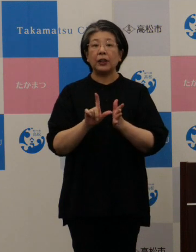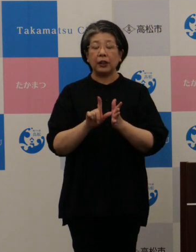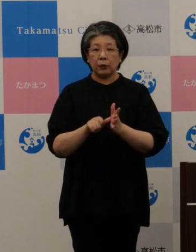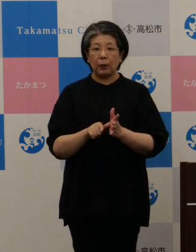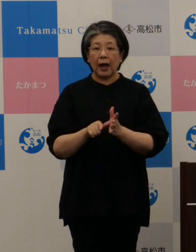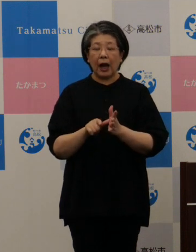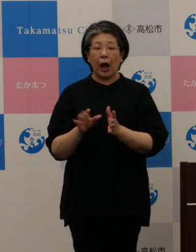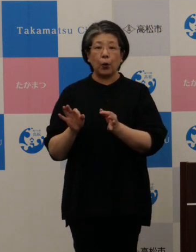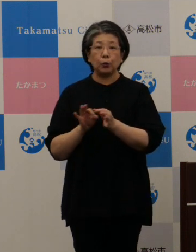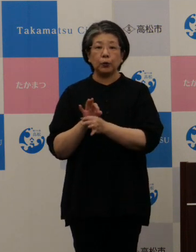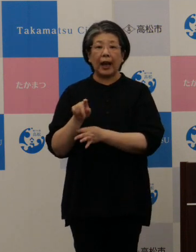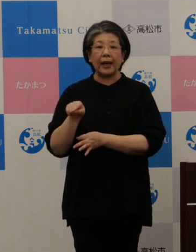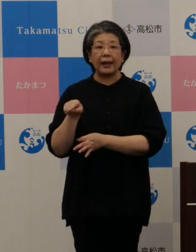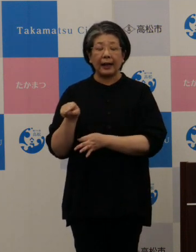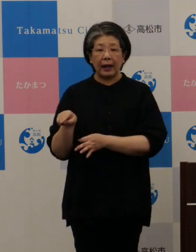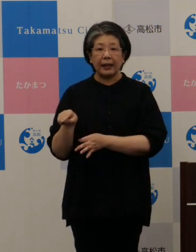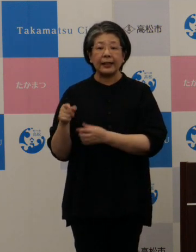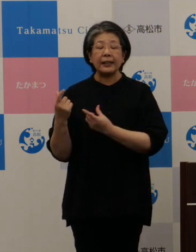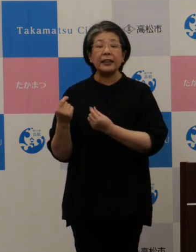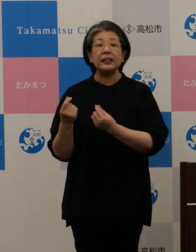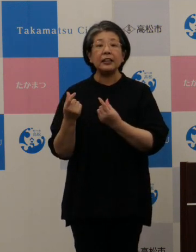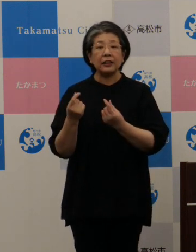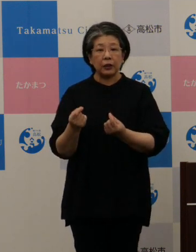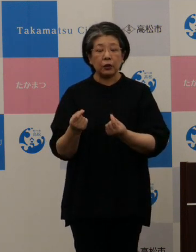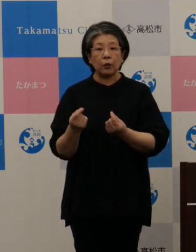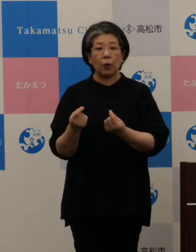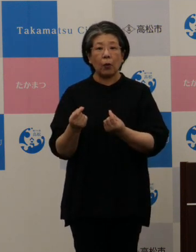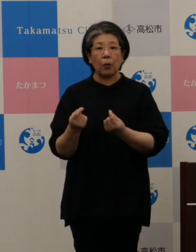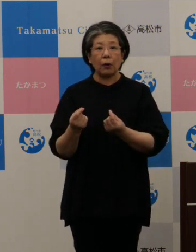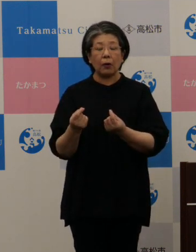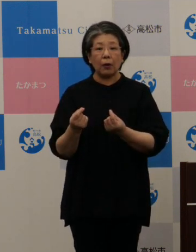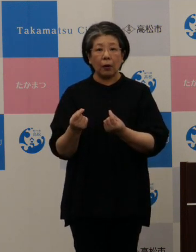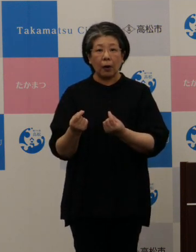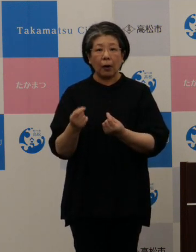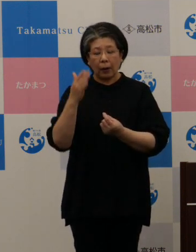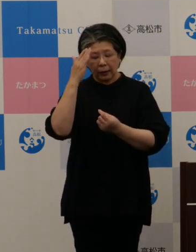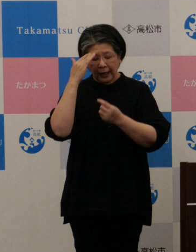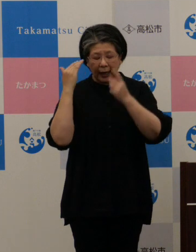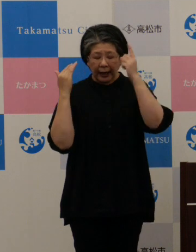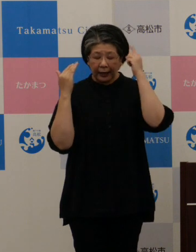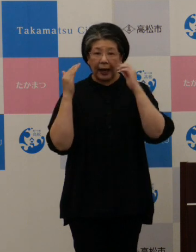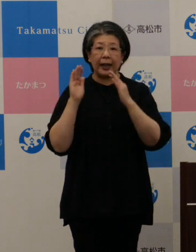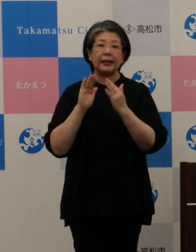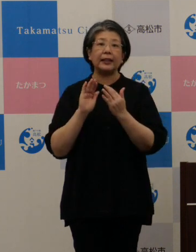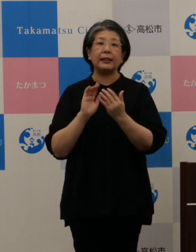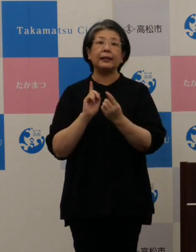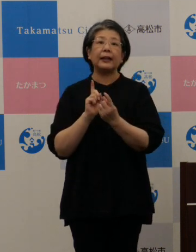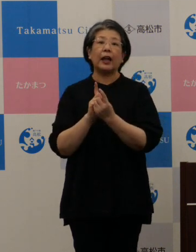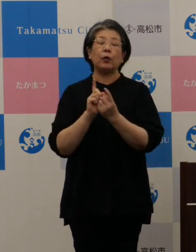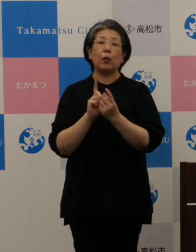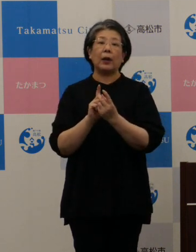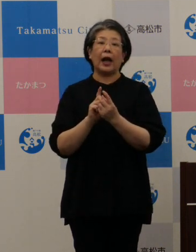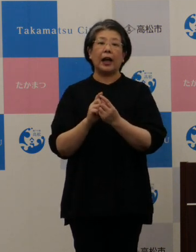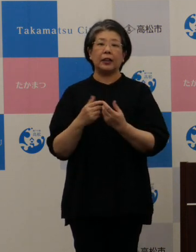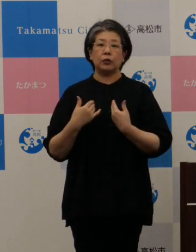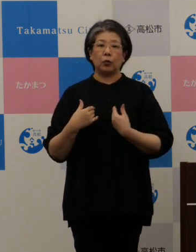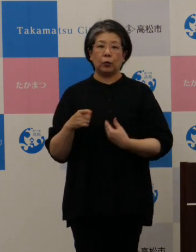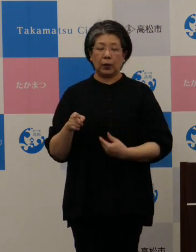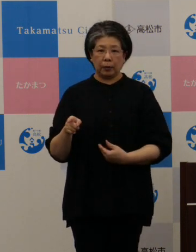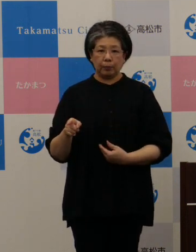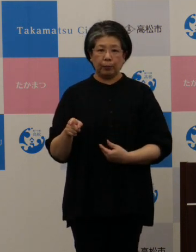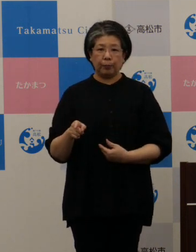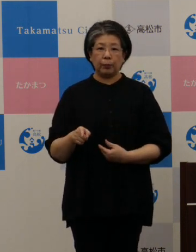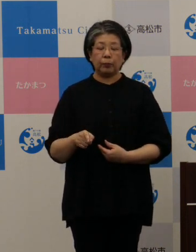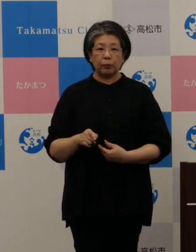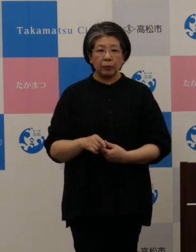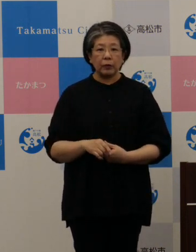執行部側としてきちっと丁寧に対応していくということは変わらないと。その中でどのようなやり